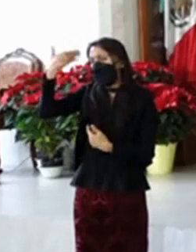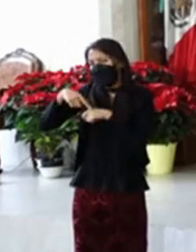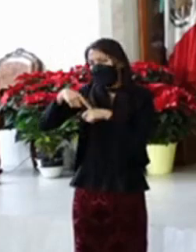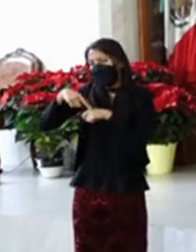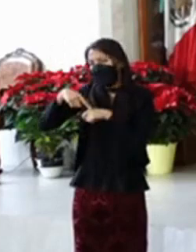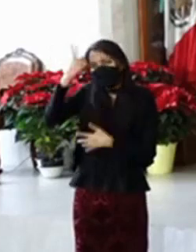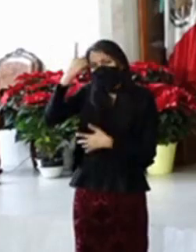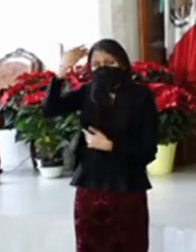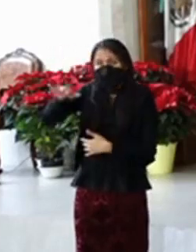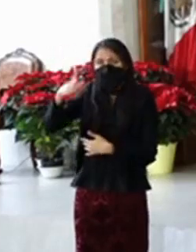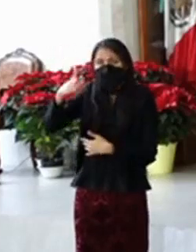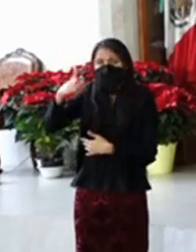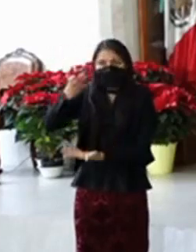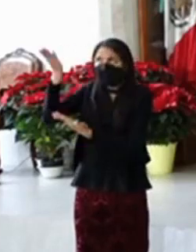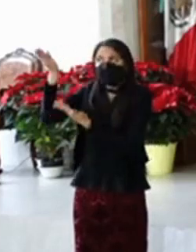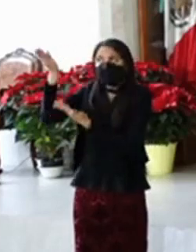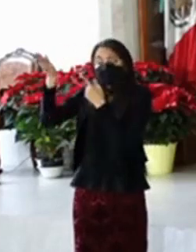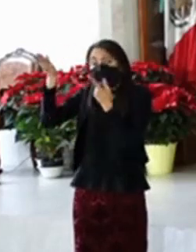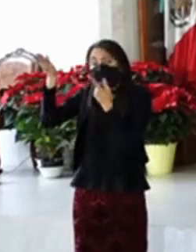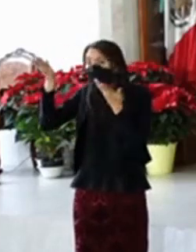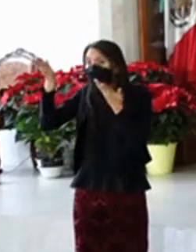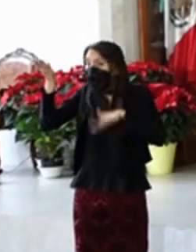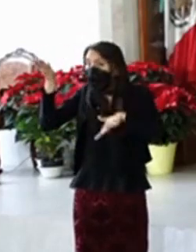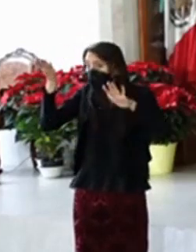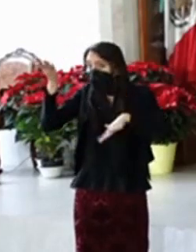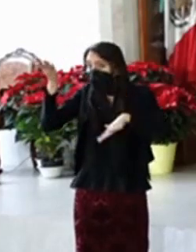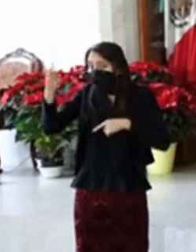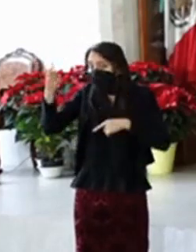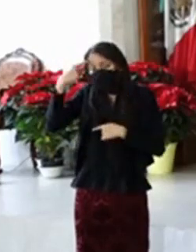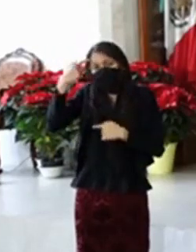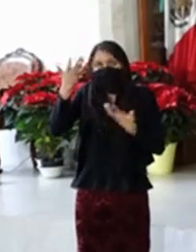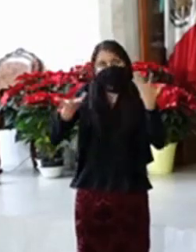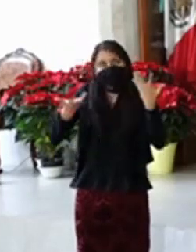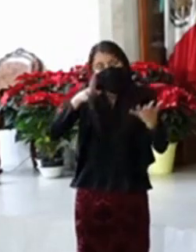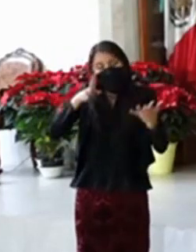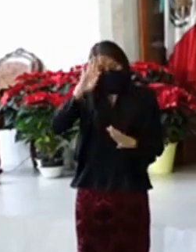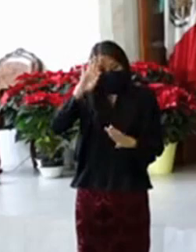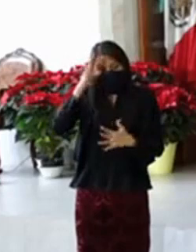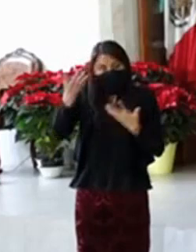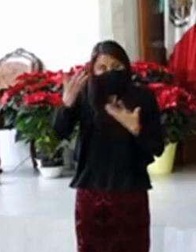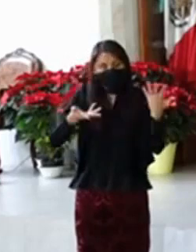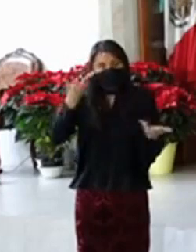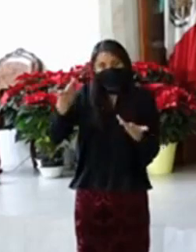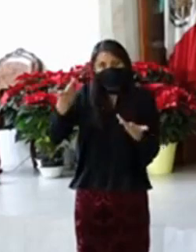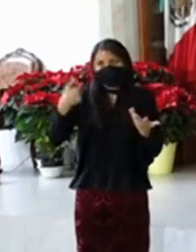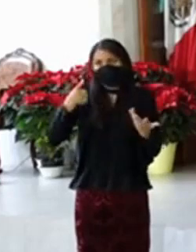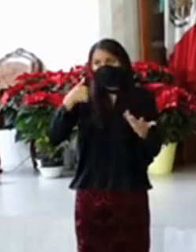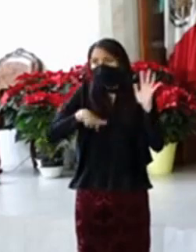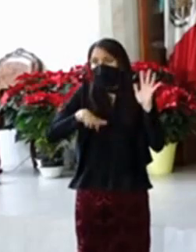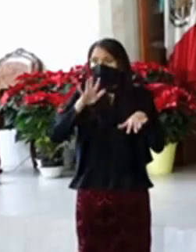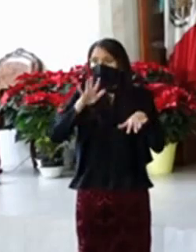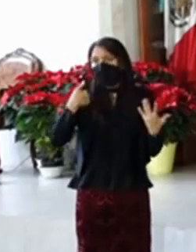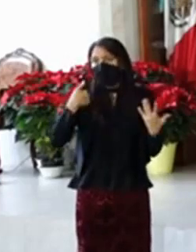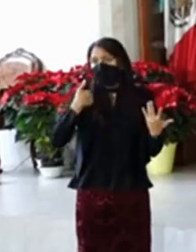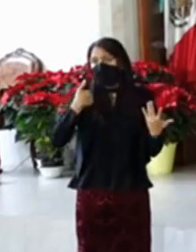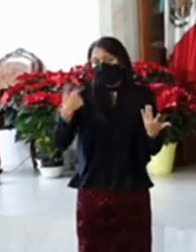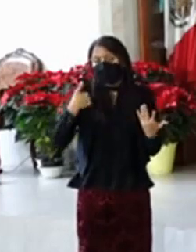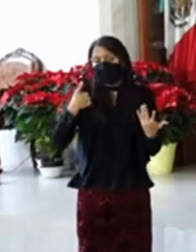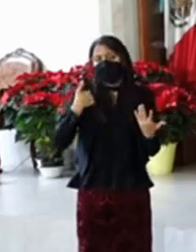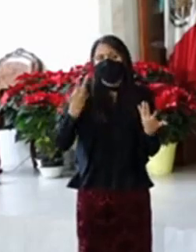manera en su mente y en su corazón dicen: Dios es muy grande, tan